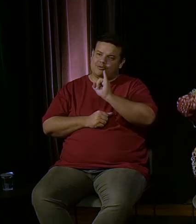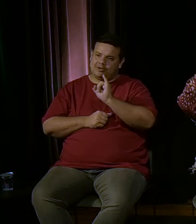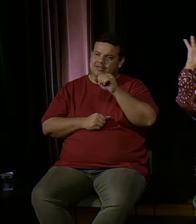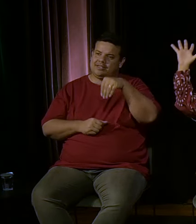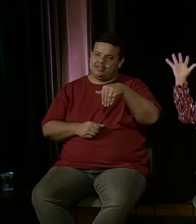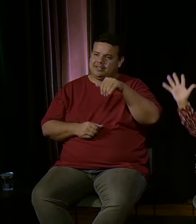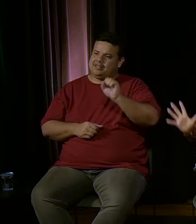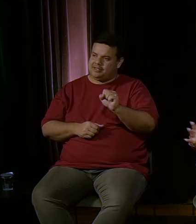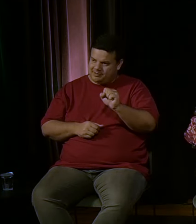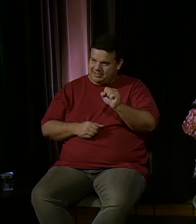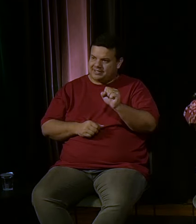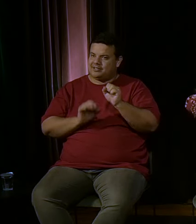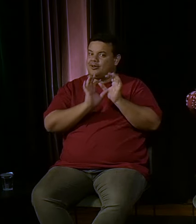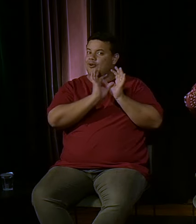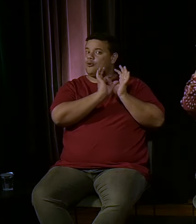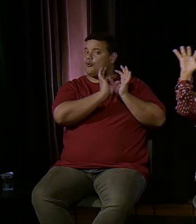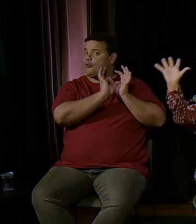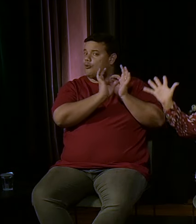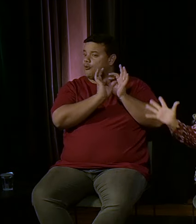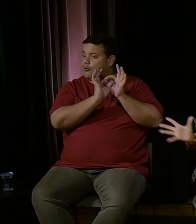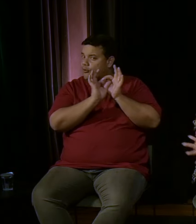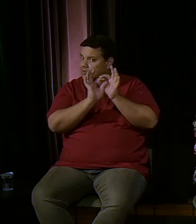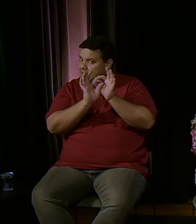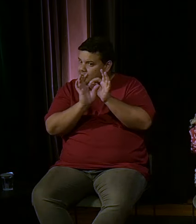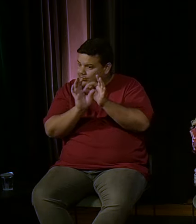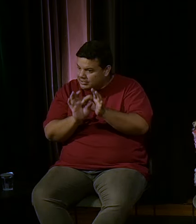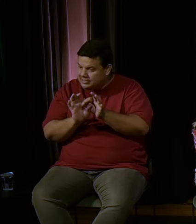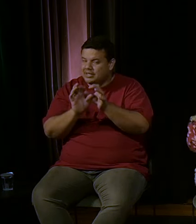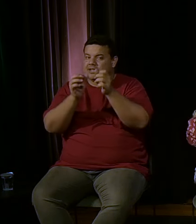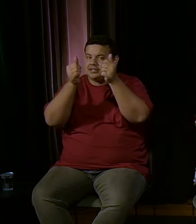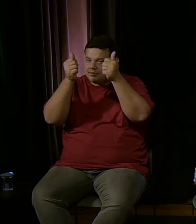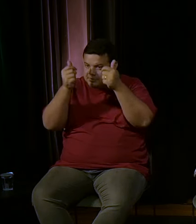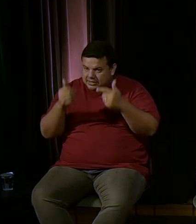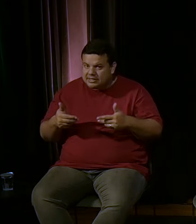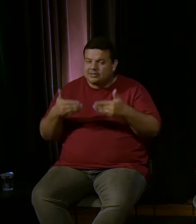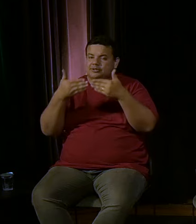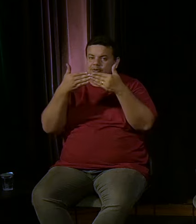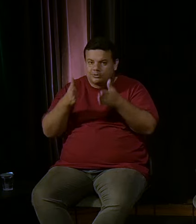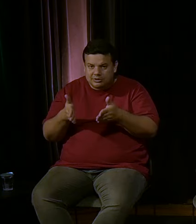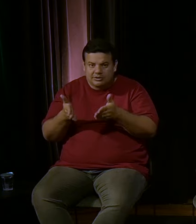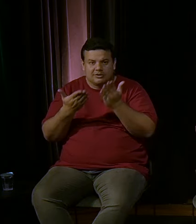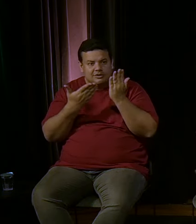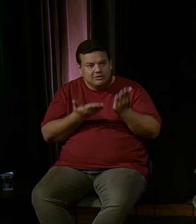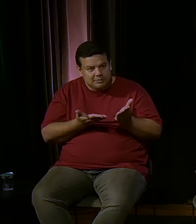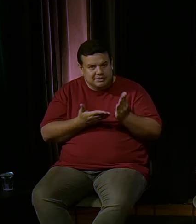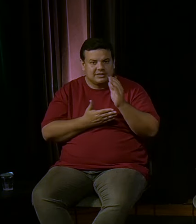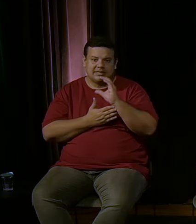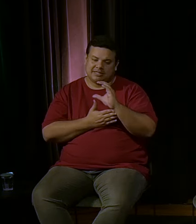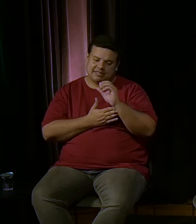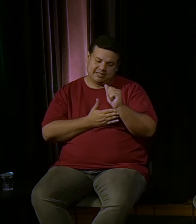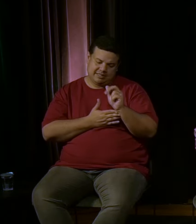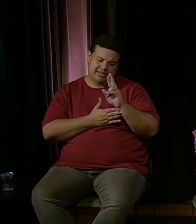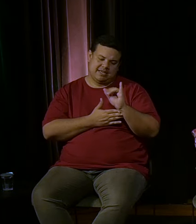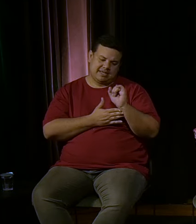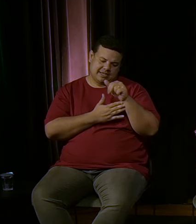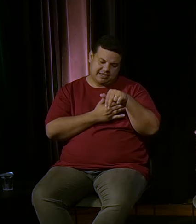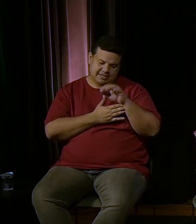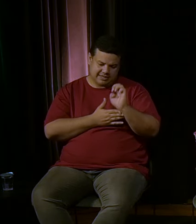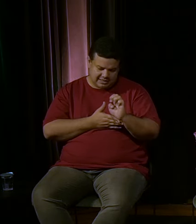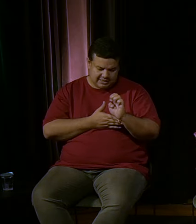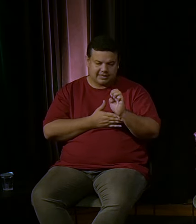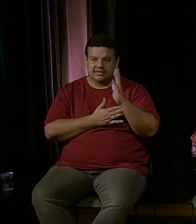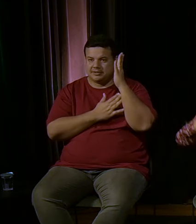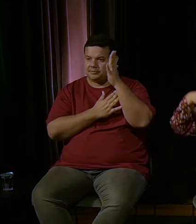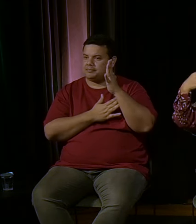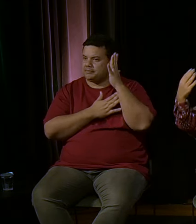Então, dito isso, tentando dar uma grande introdução, vou passar, desculpa, Karine, mas eu vou passar aqui a